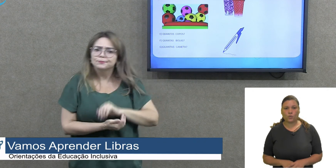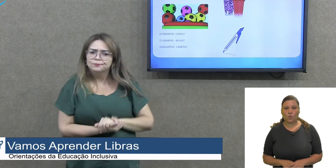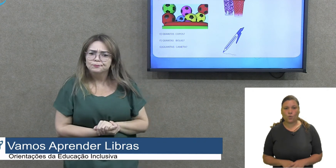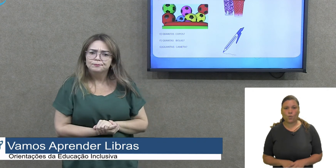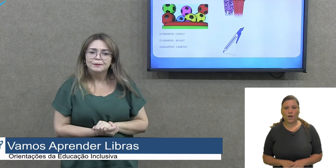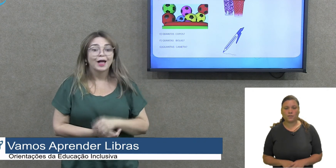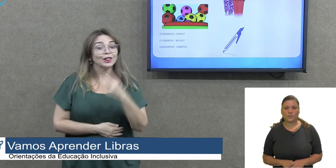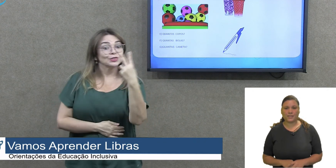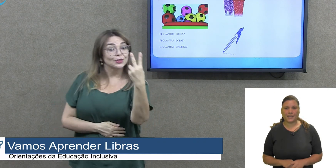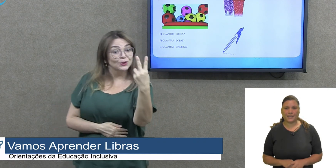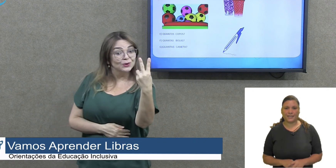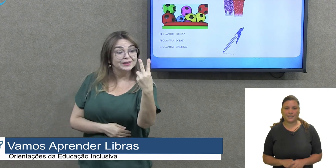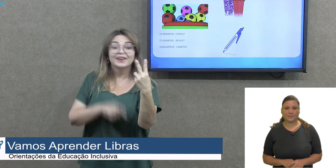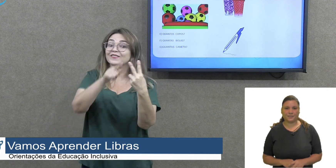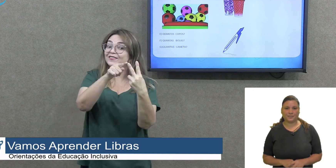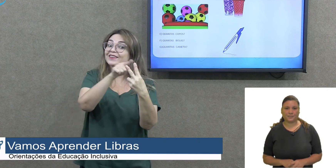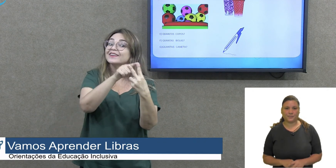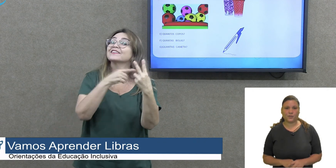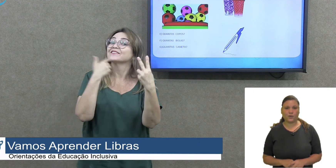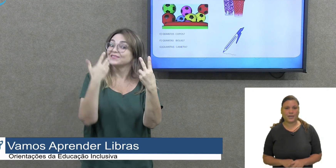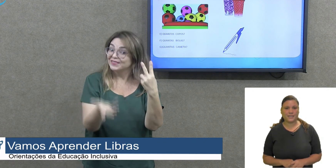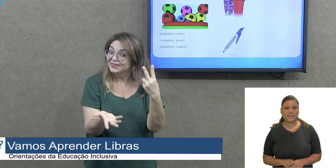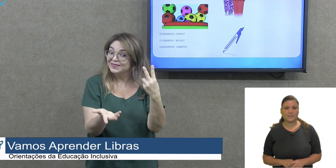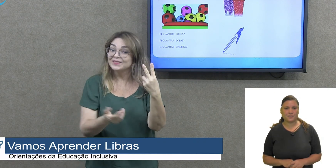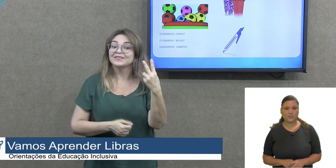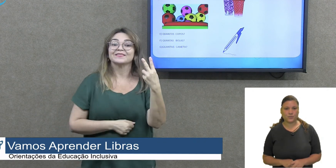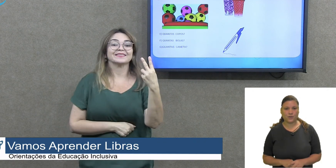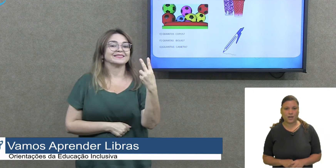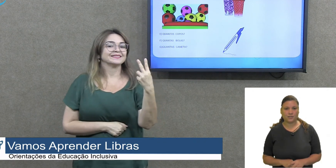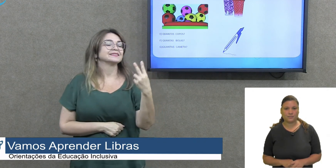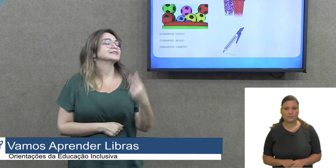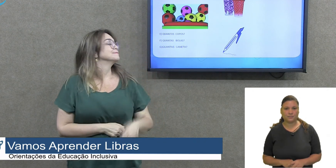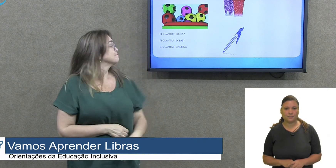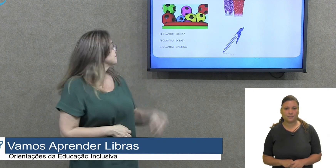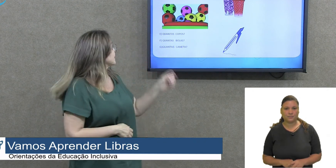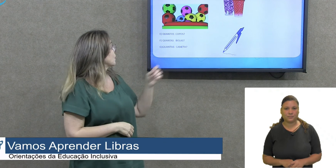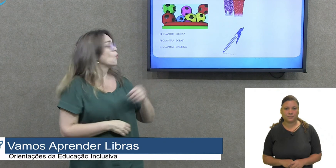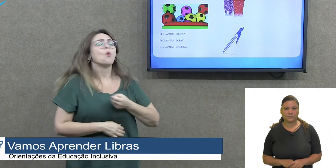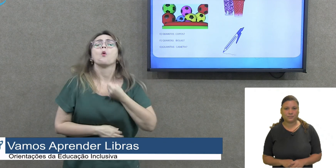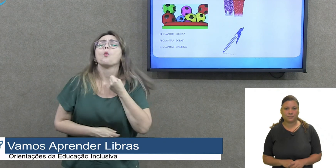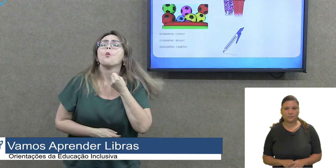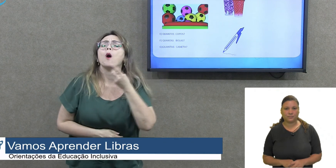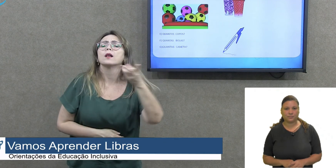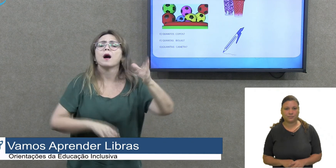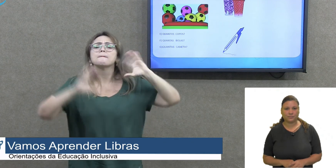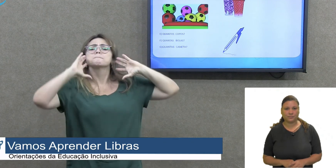Copos de suco, quantos tem ali? 2. Viu só?